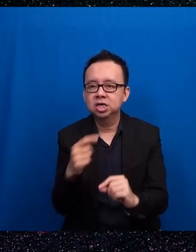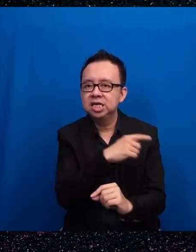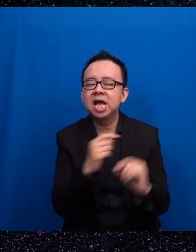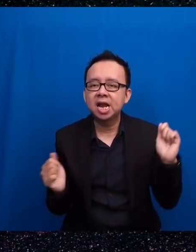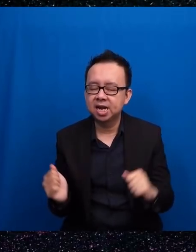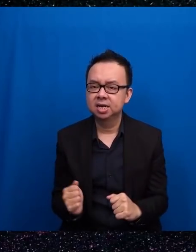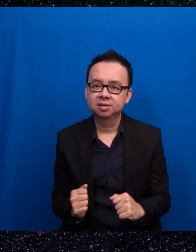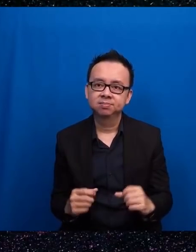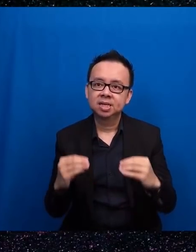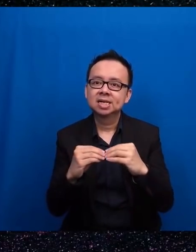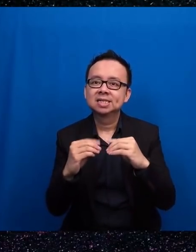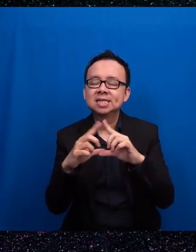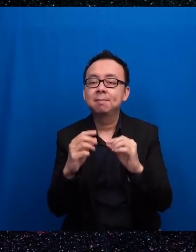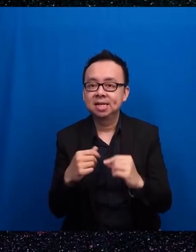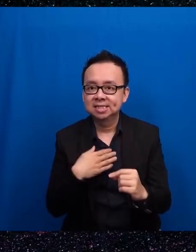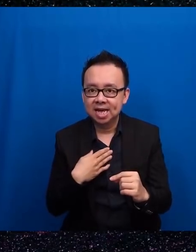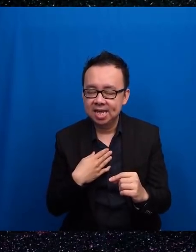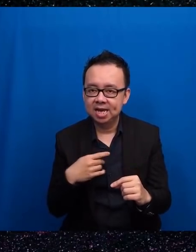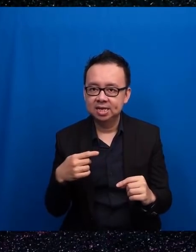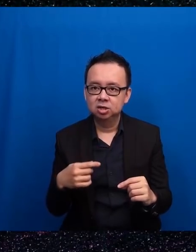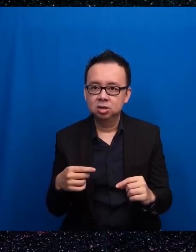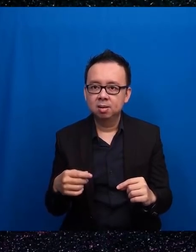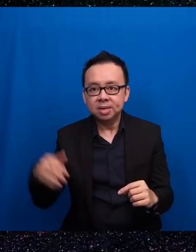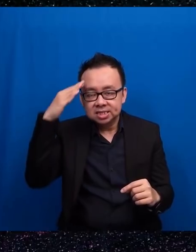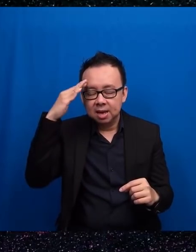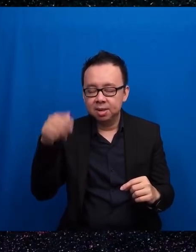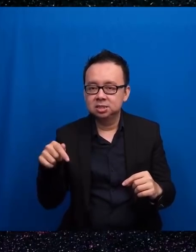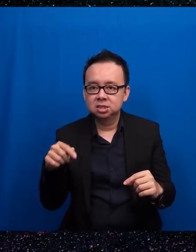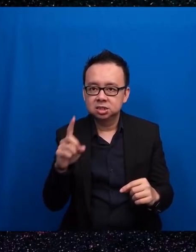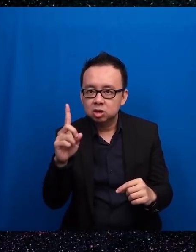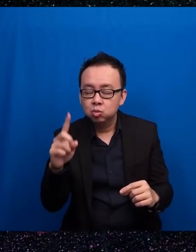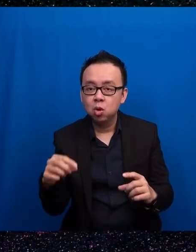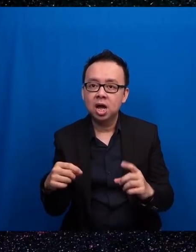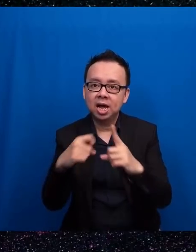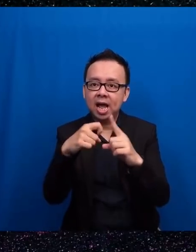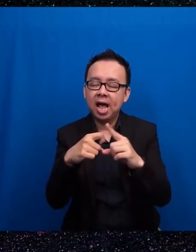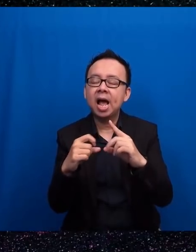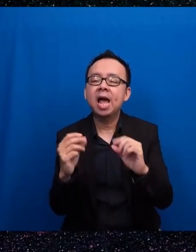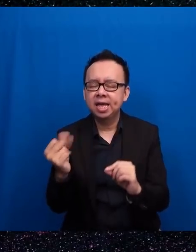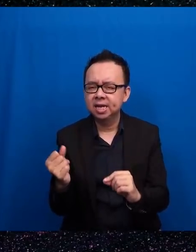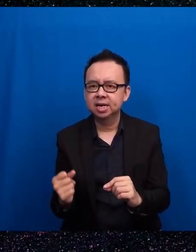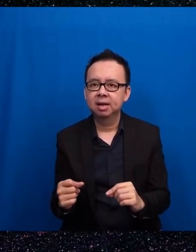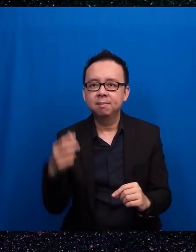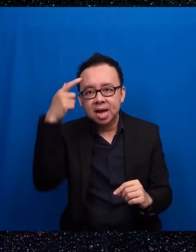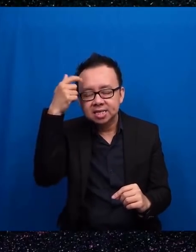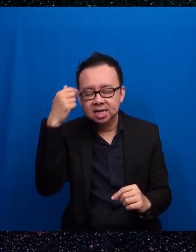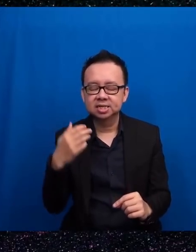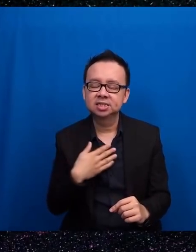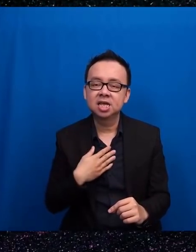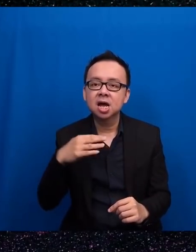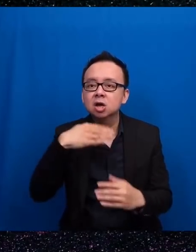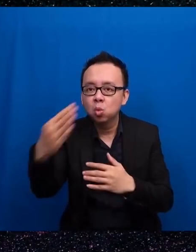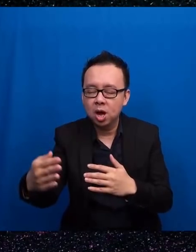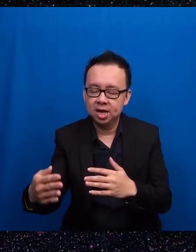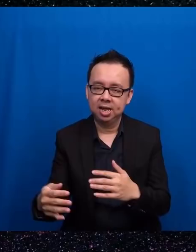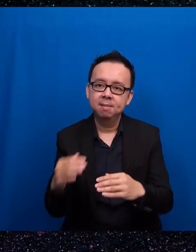Sabat saya dalam persiapan sebuah kebaktian kebangunan, mengajarkan waktu saya keluar,